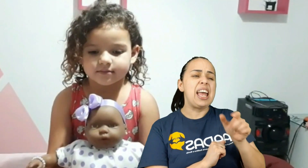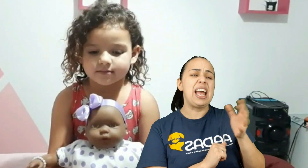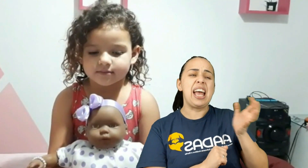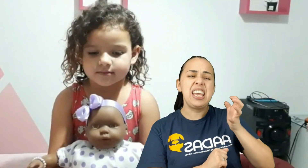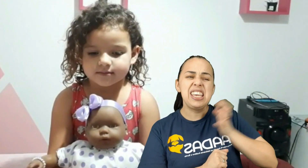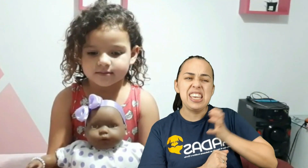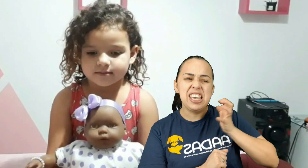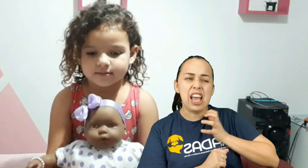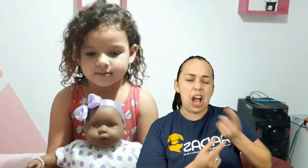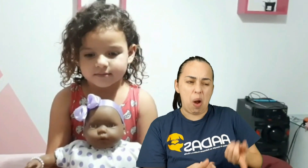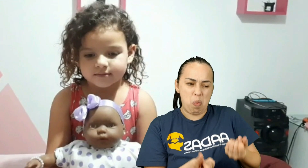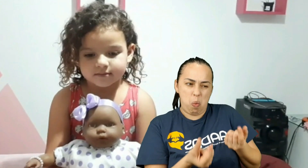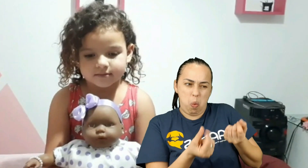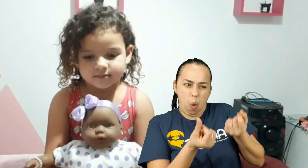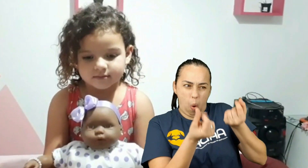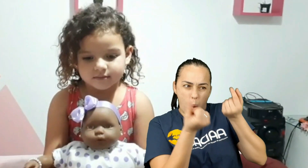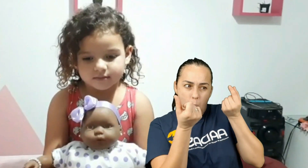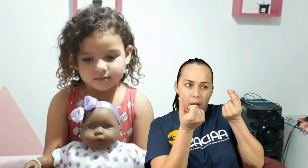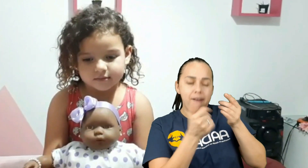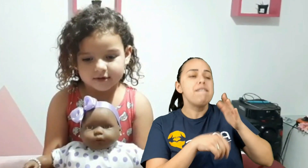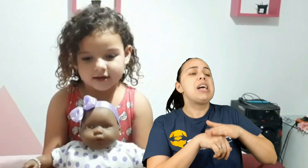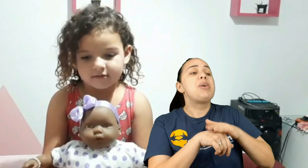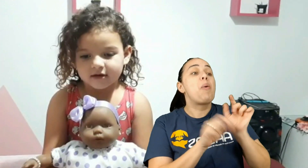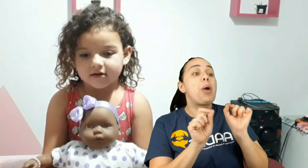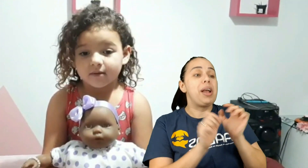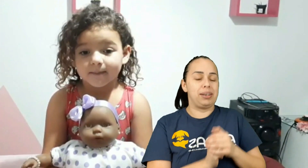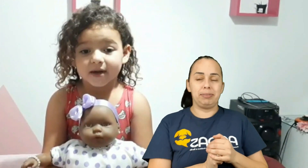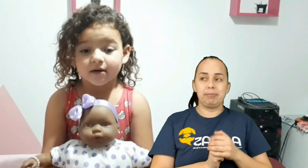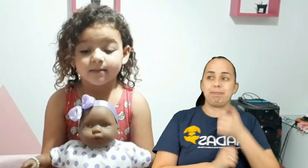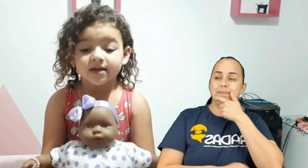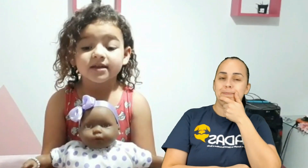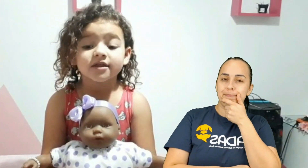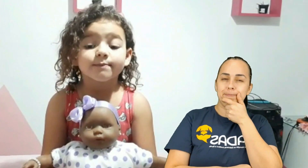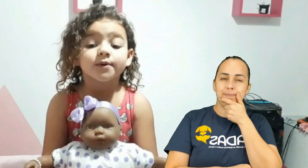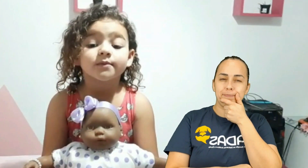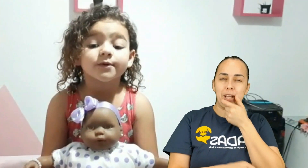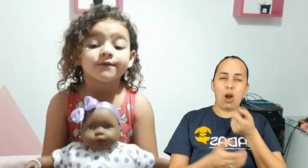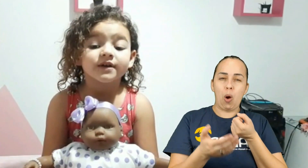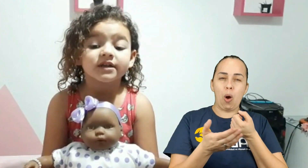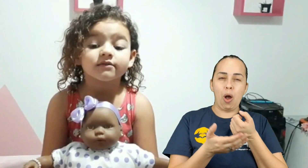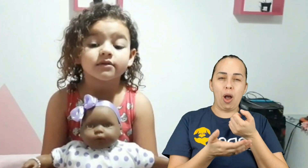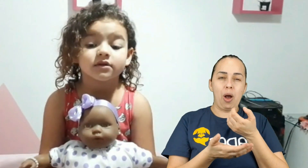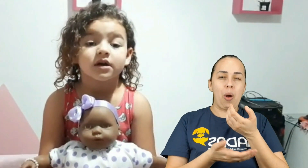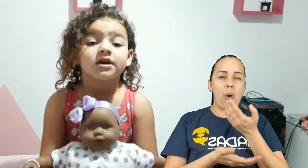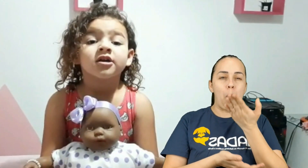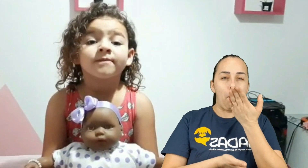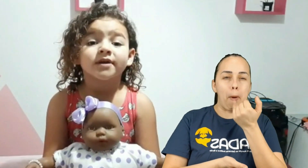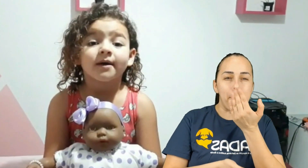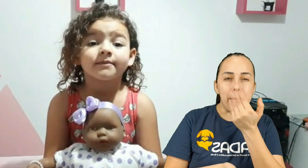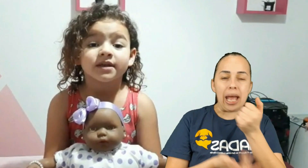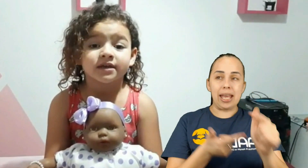muito dinheiro, o que você faria? Eu ia comprar comidas para os meus filhos e para